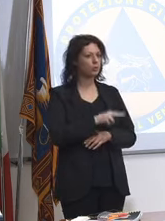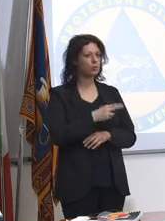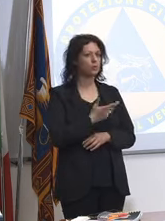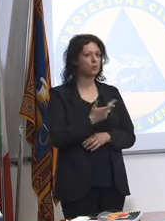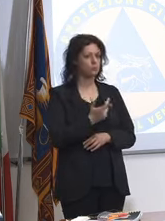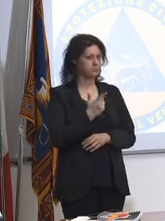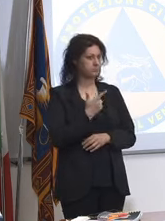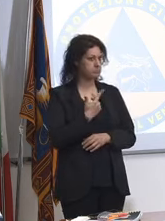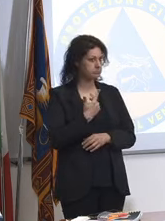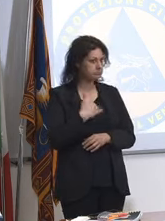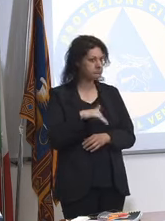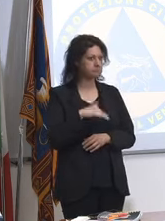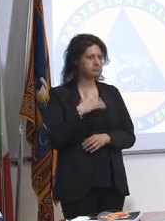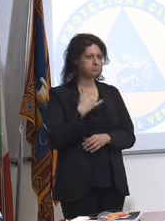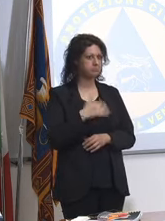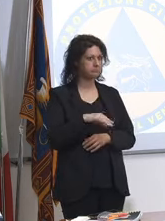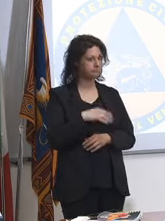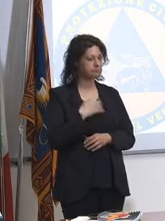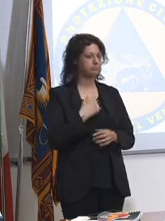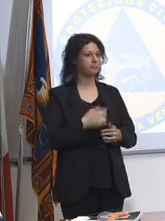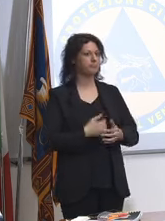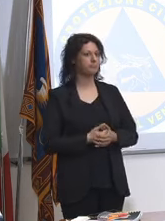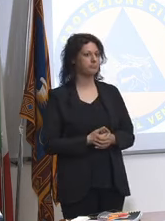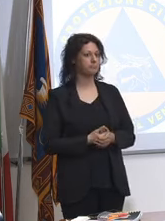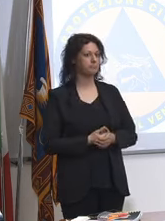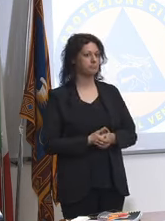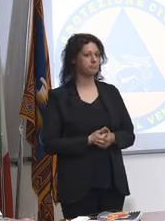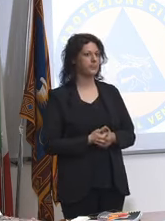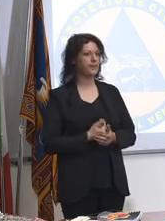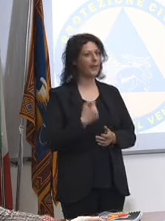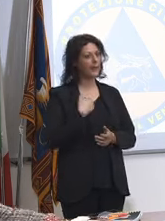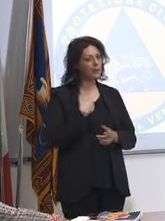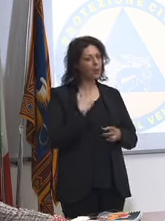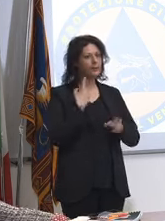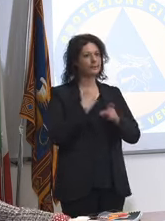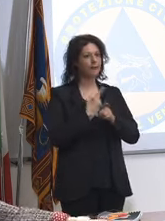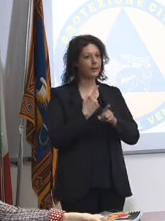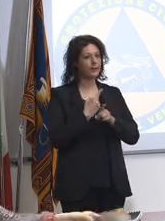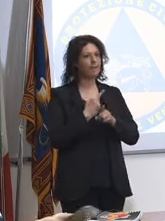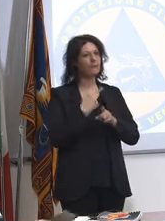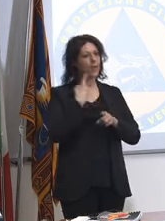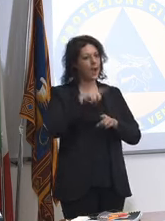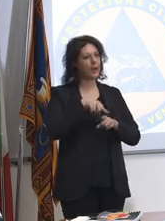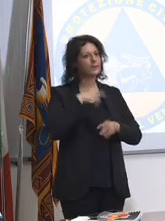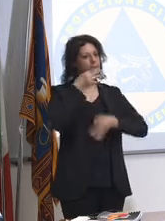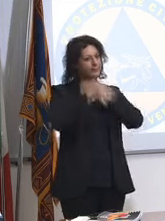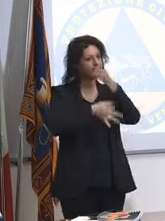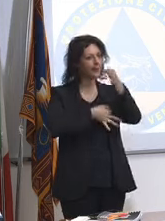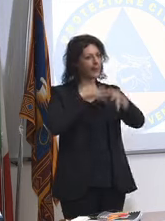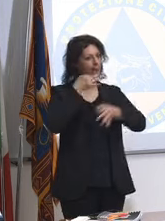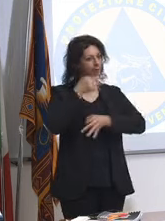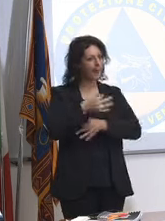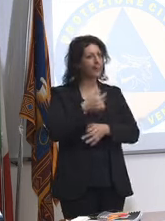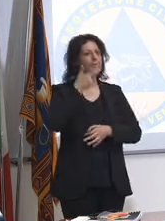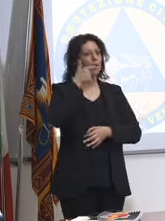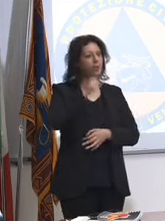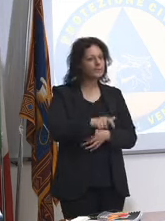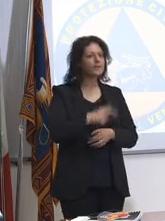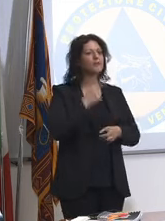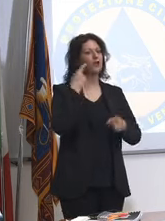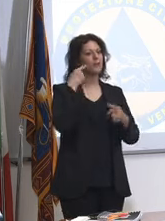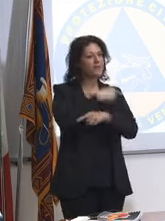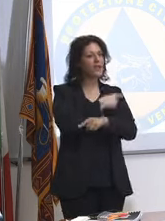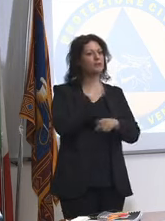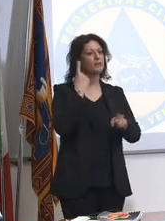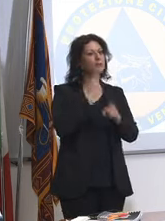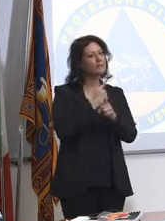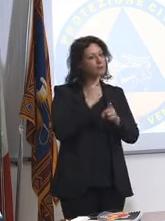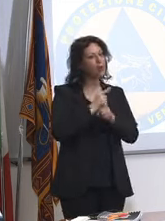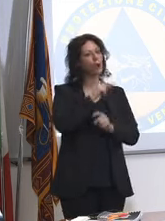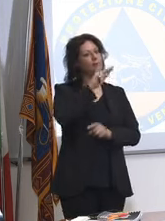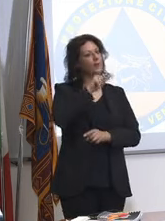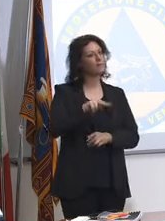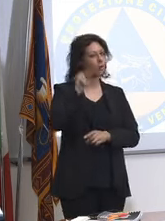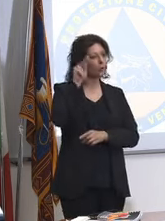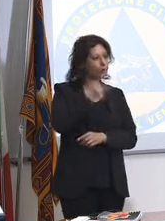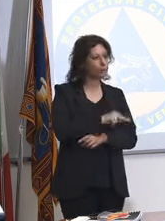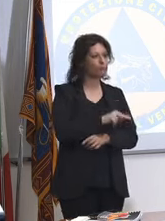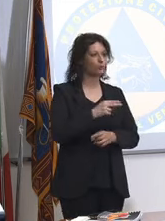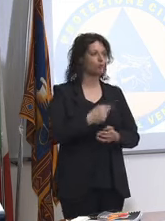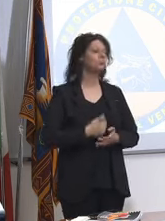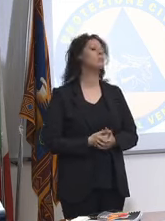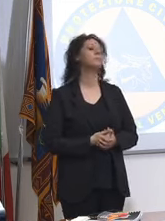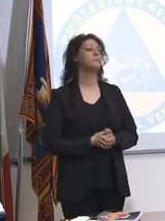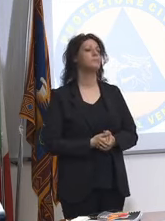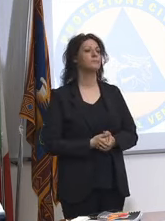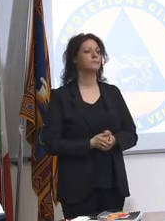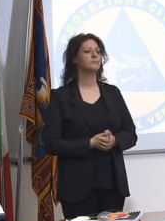visione. E io stia qui a perdere tempo a dire, a spiegare perché bisogna andare a votare. Se la gara verso il